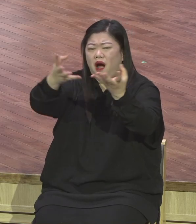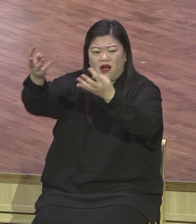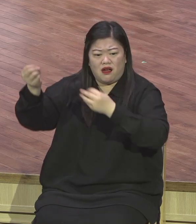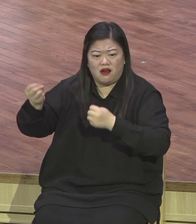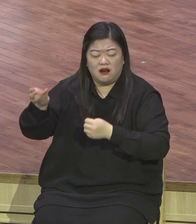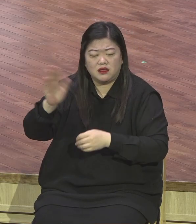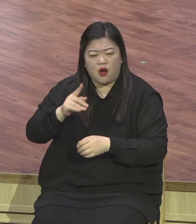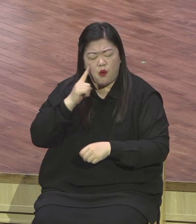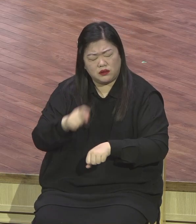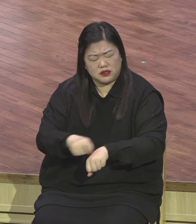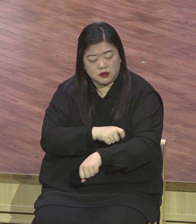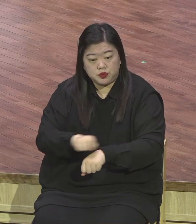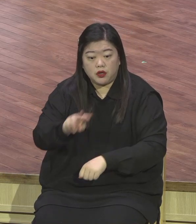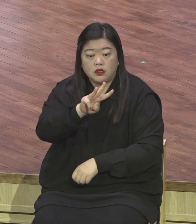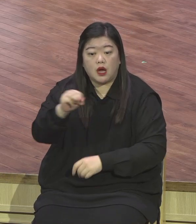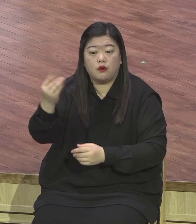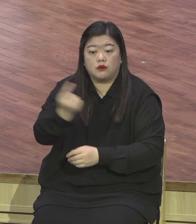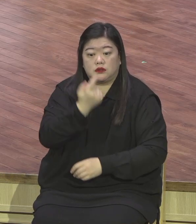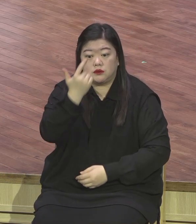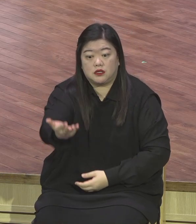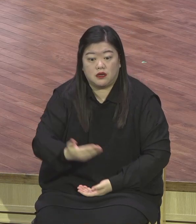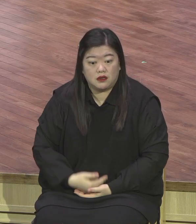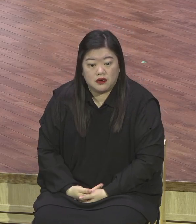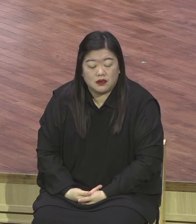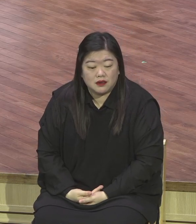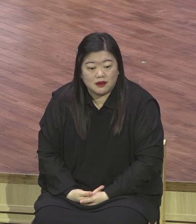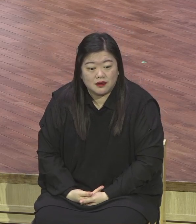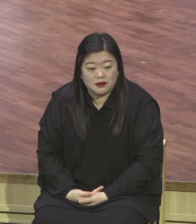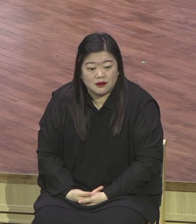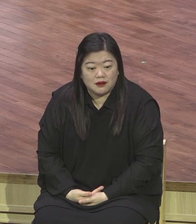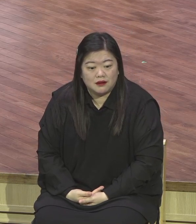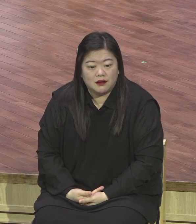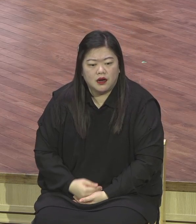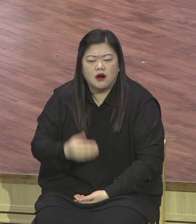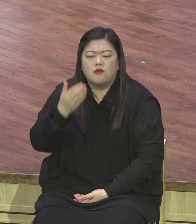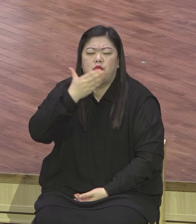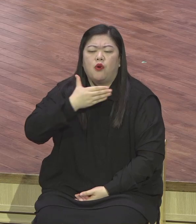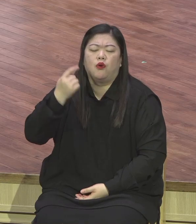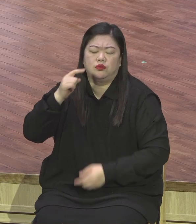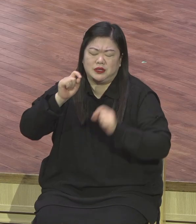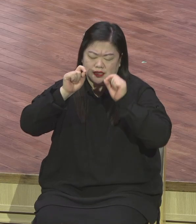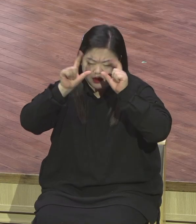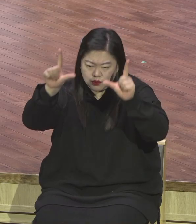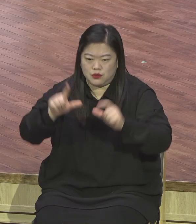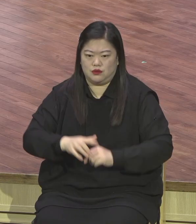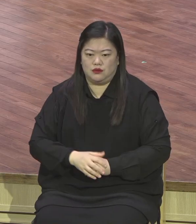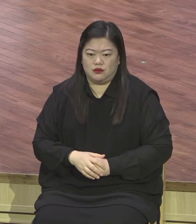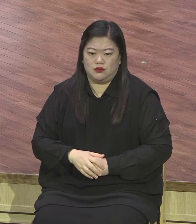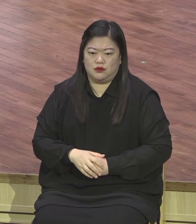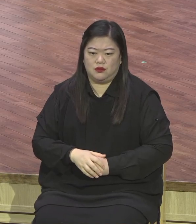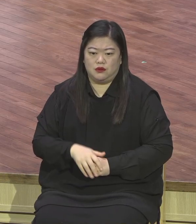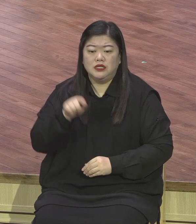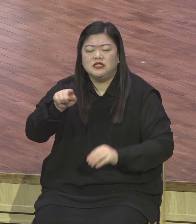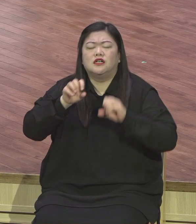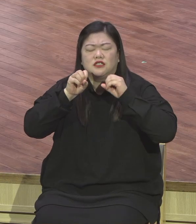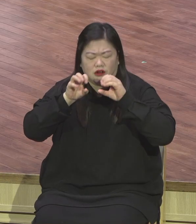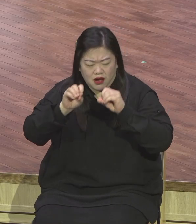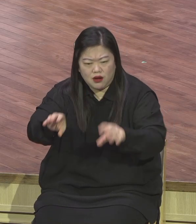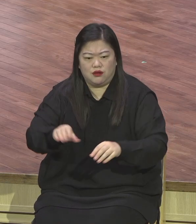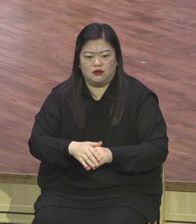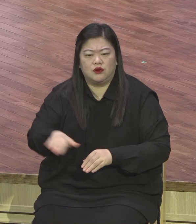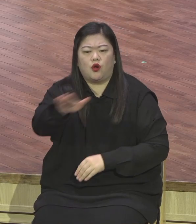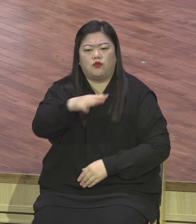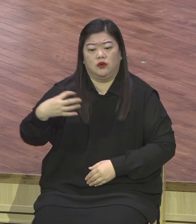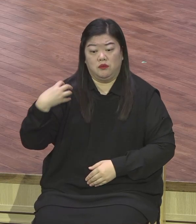이 원색적 복음을 알고 증거하라고 오늘 청정기 직분을 맡은 분들은 어떤 상황